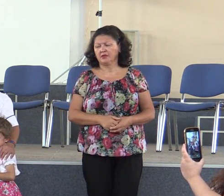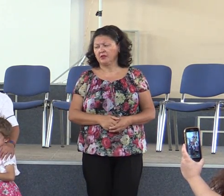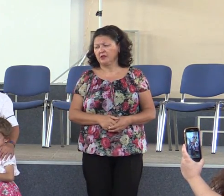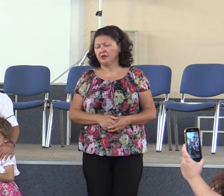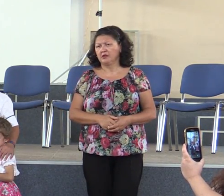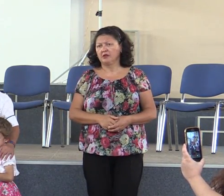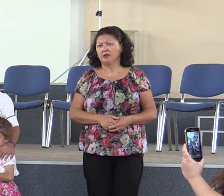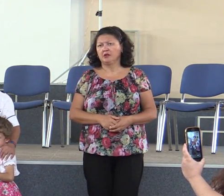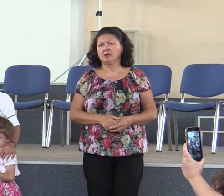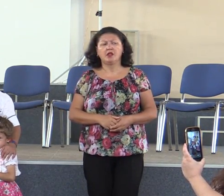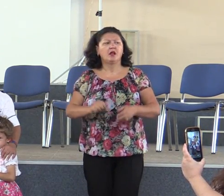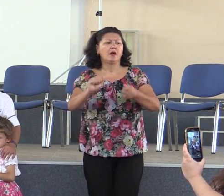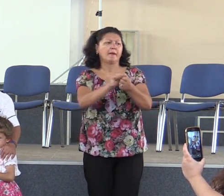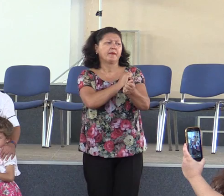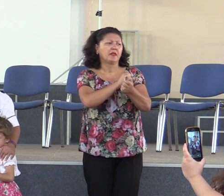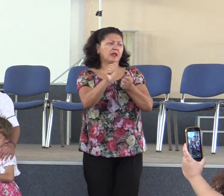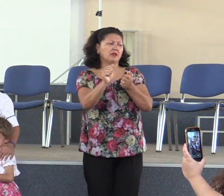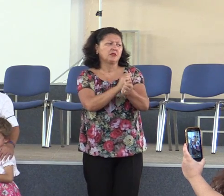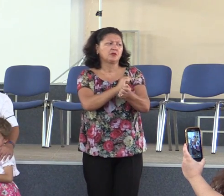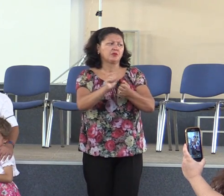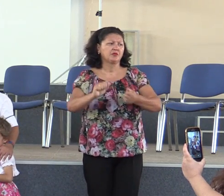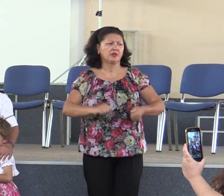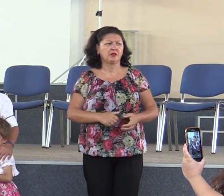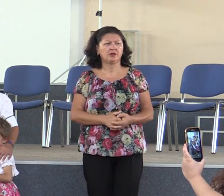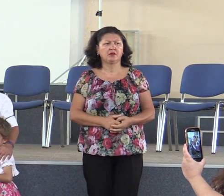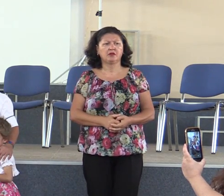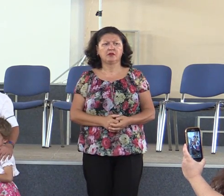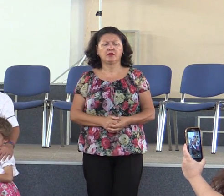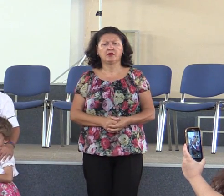timp distruge